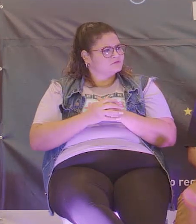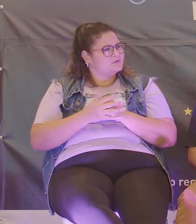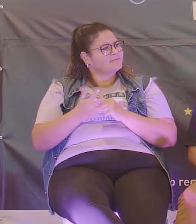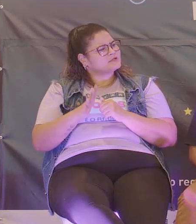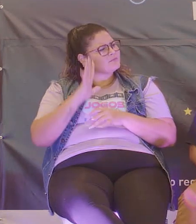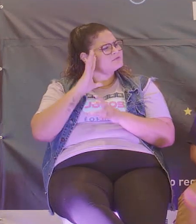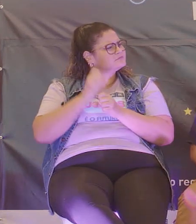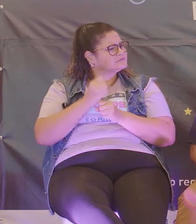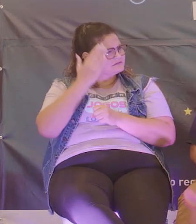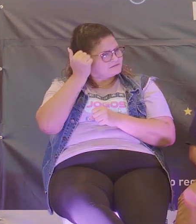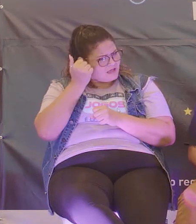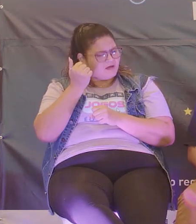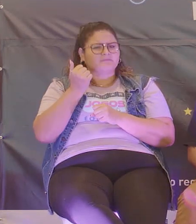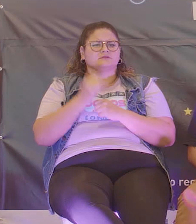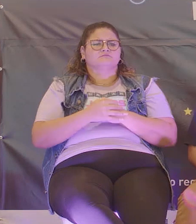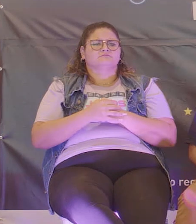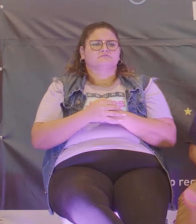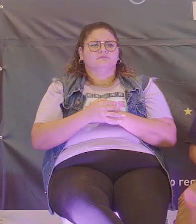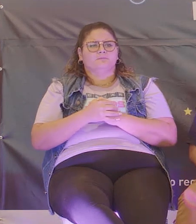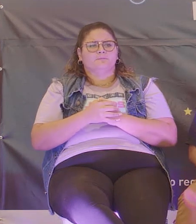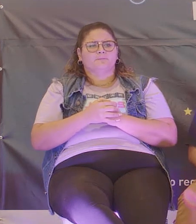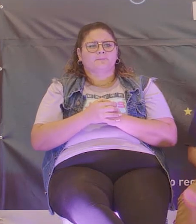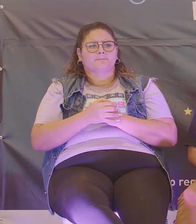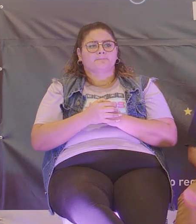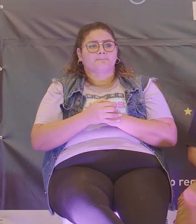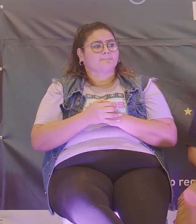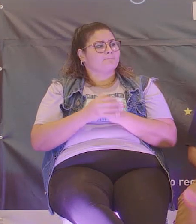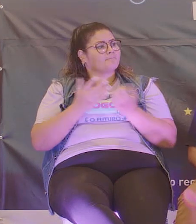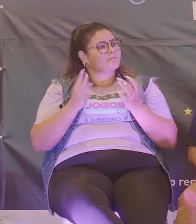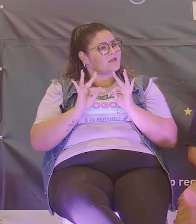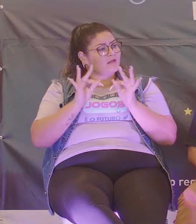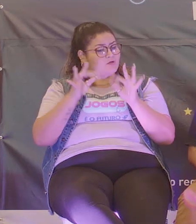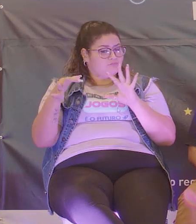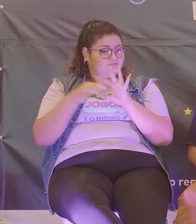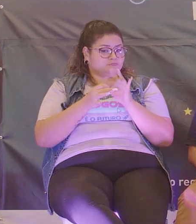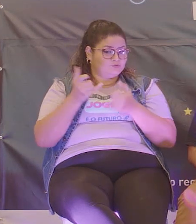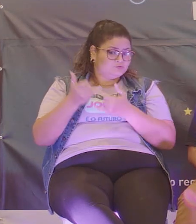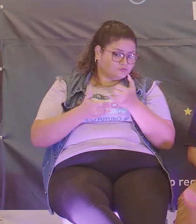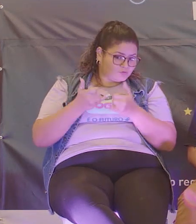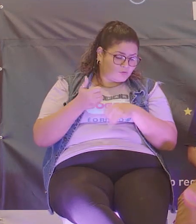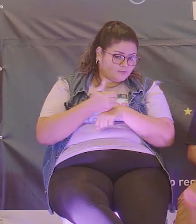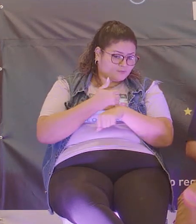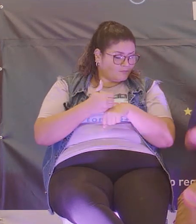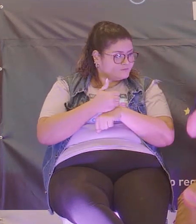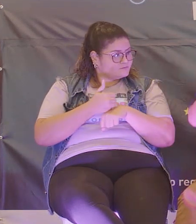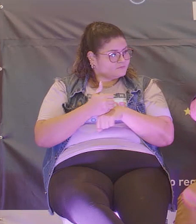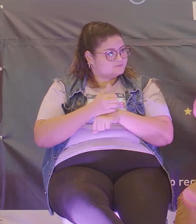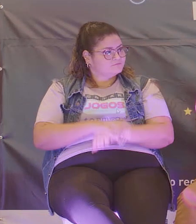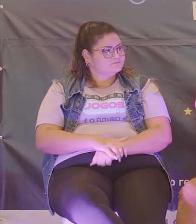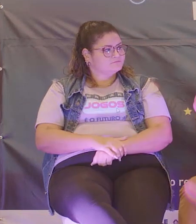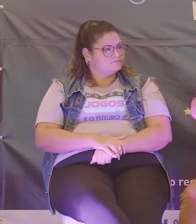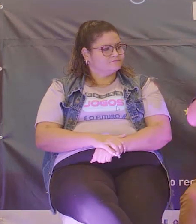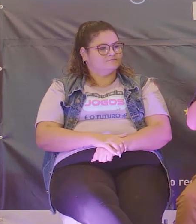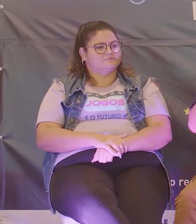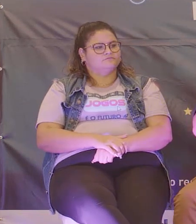Alguma dessas empresas aí que você participa, eles trazem alguma tecnologia de jogos relacionados à profissão? Sim, sim,